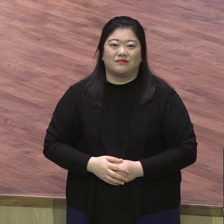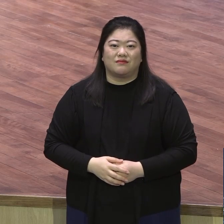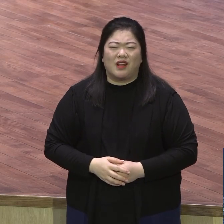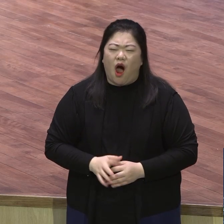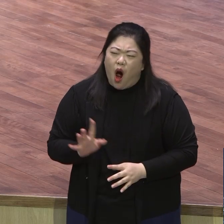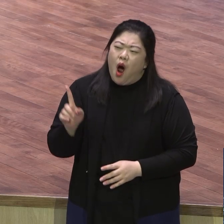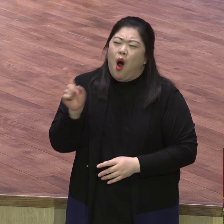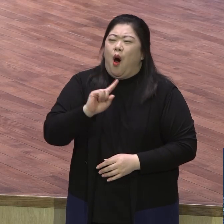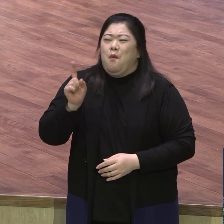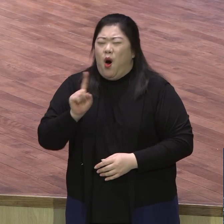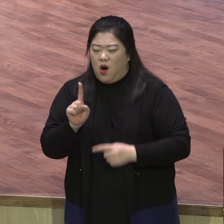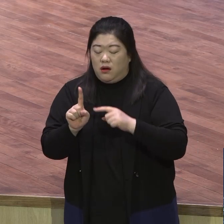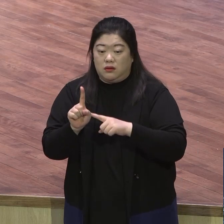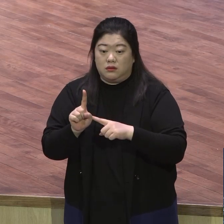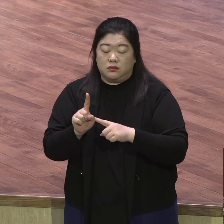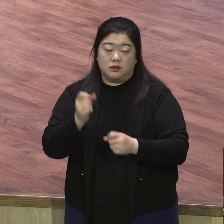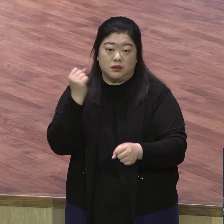이런 표현이